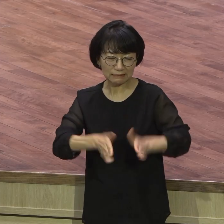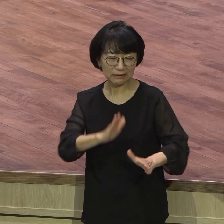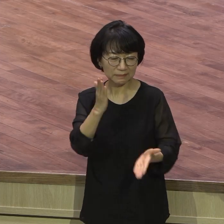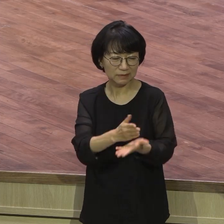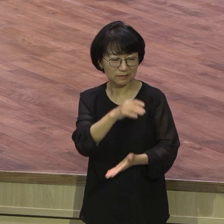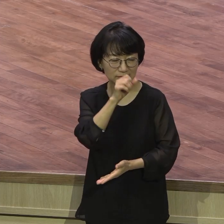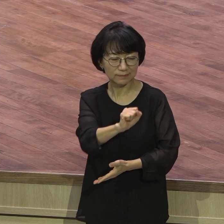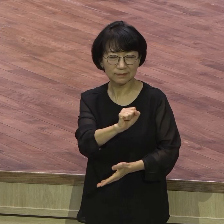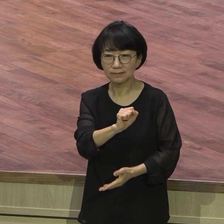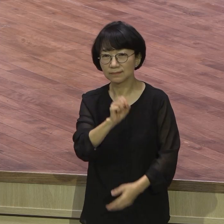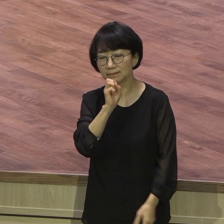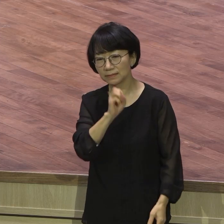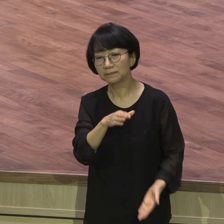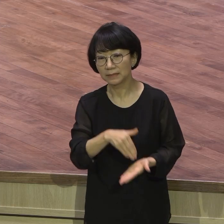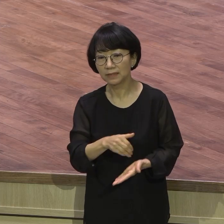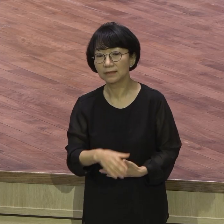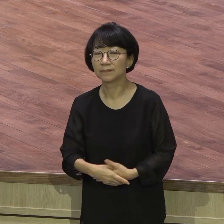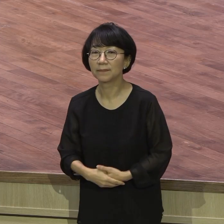뿐이었어.